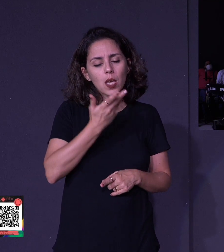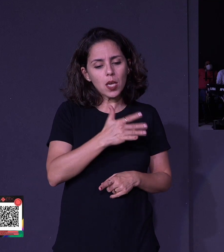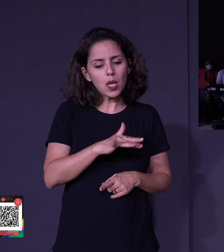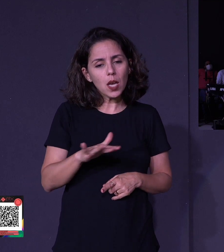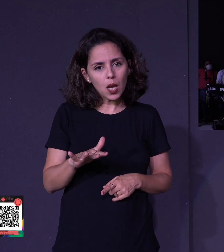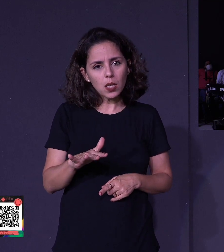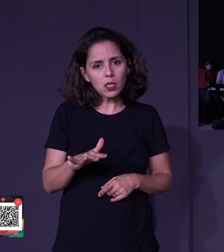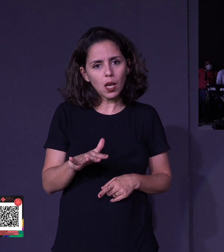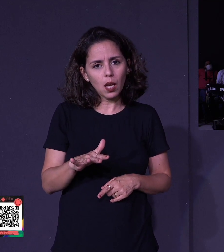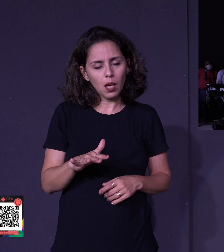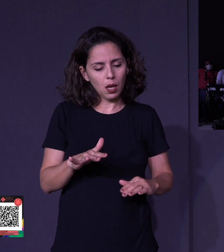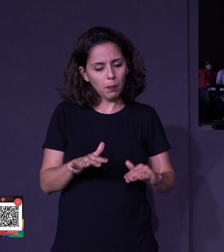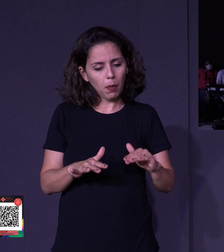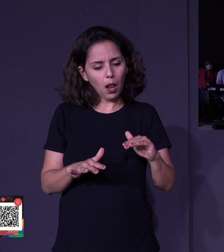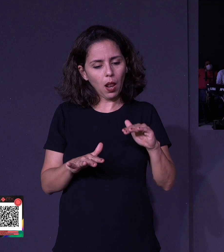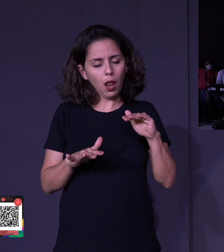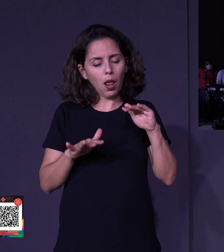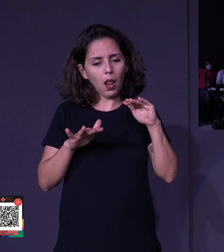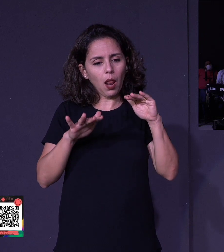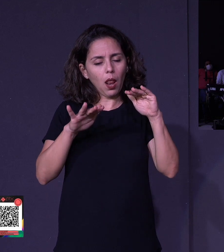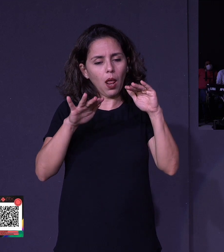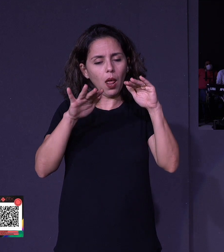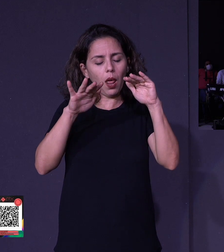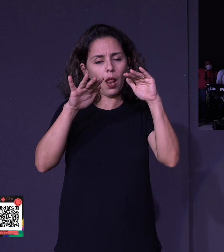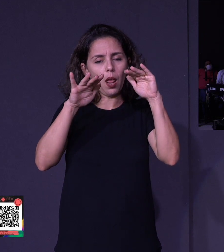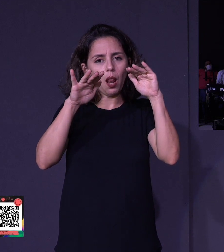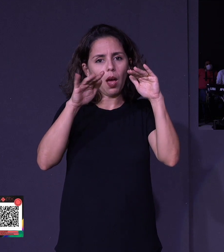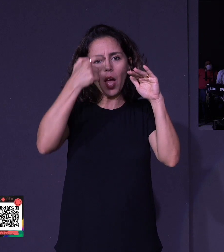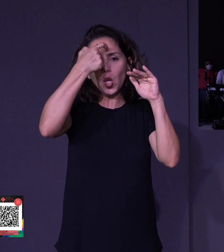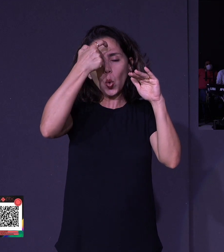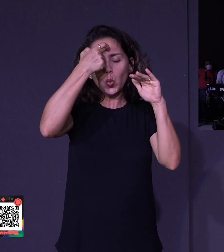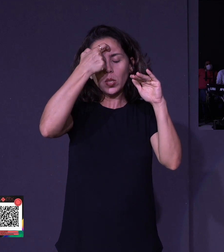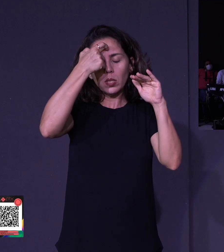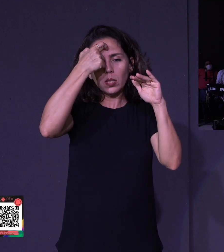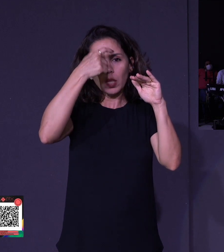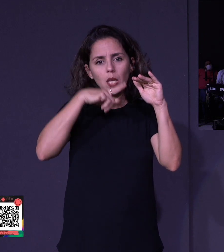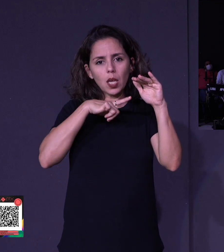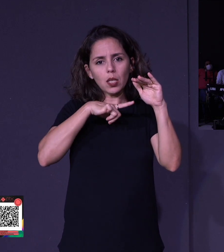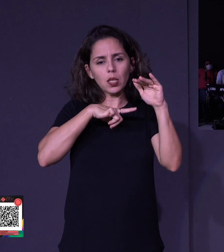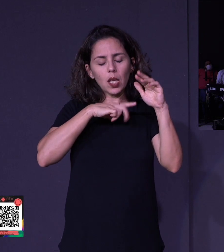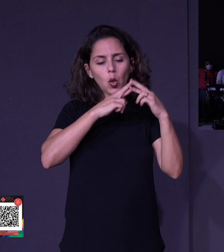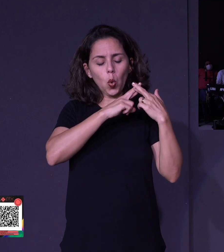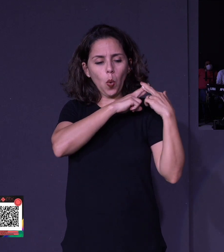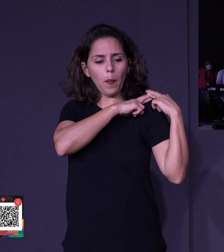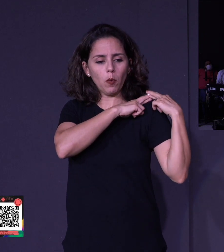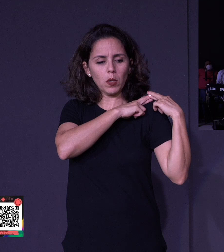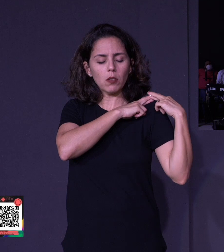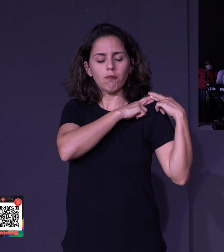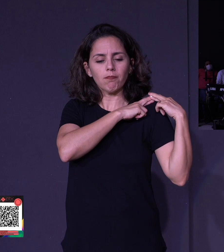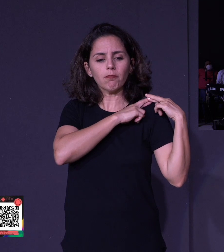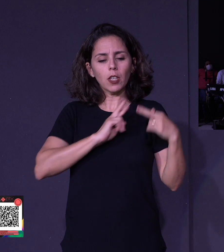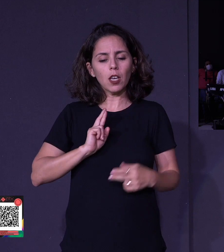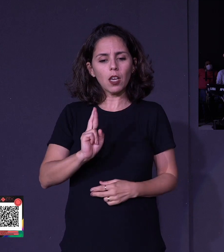amadurecendo e tomando consciência de suas responsabilidades, é preciso de forma progressiva e responsável começar a deixá-los